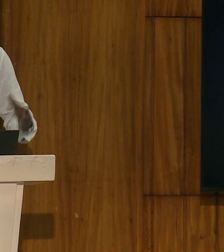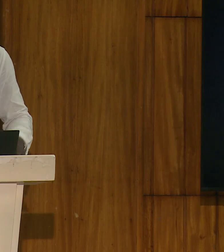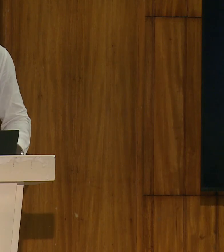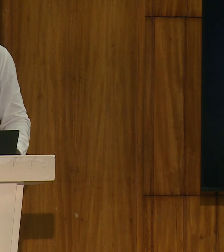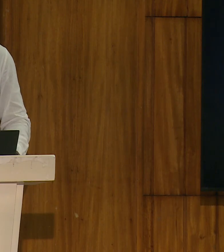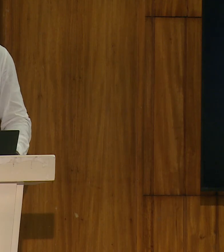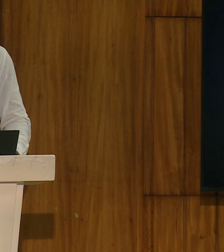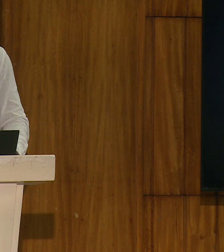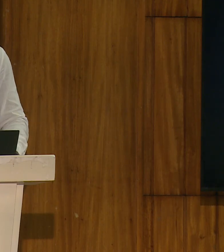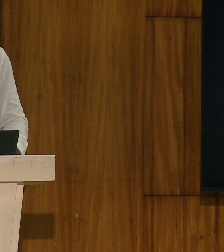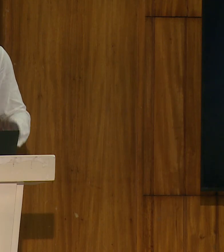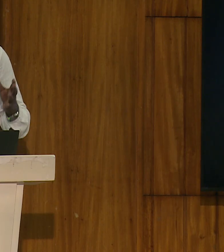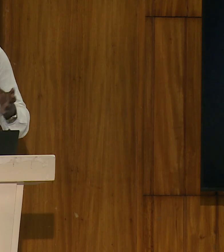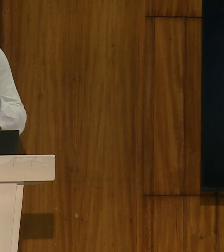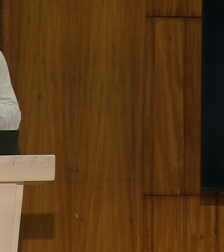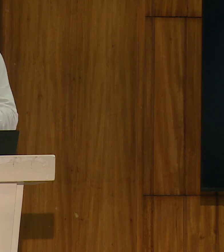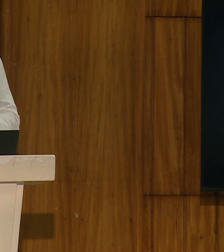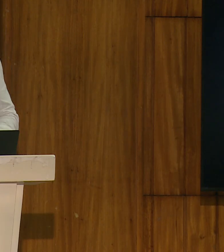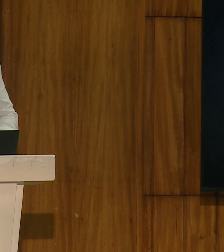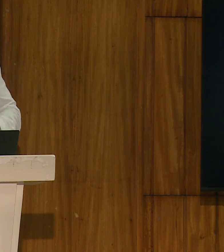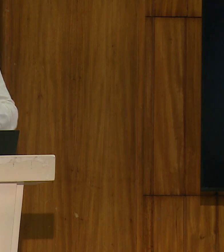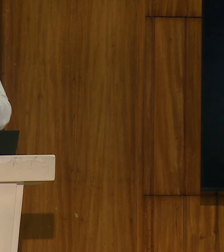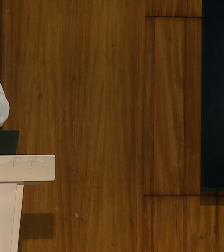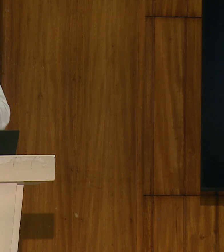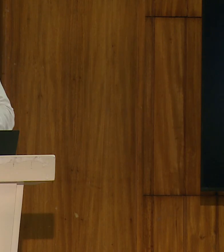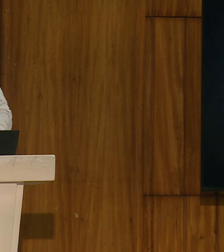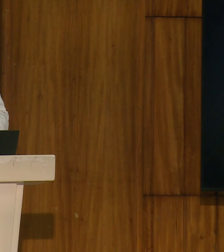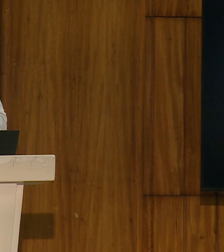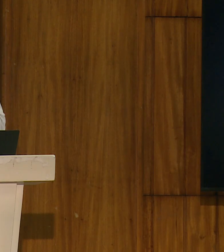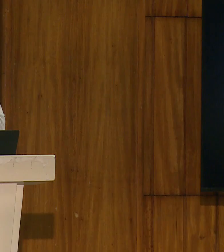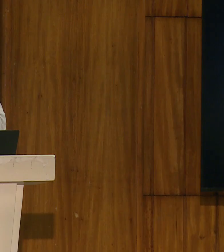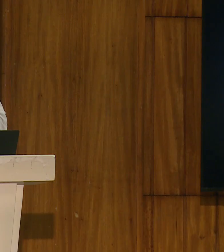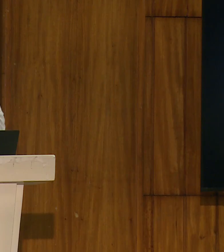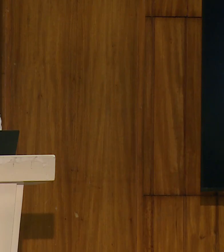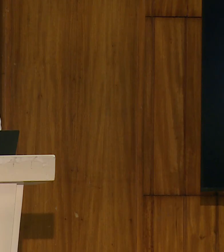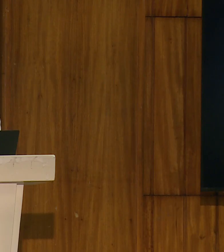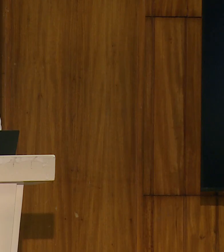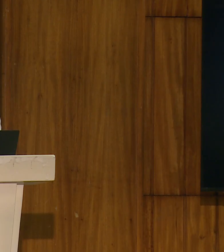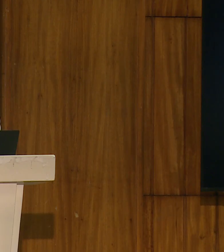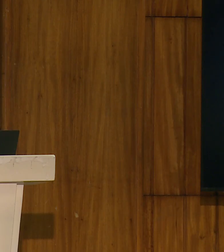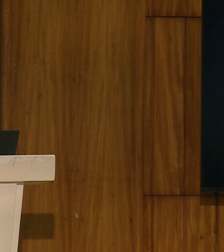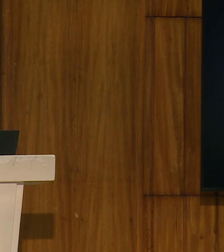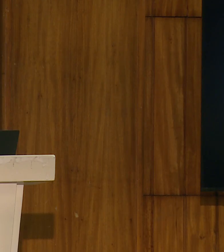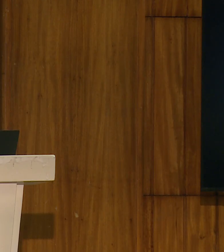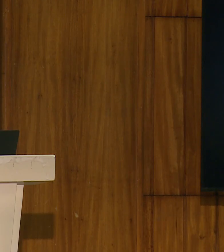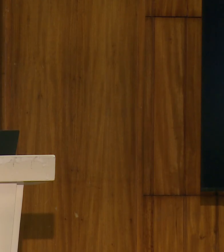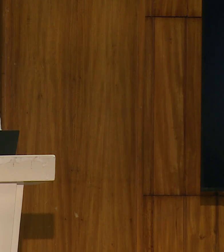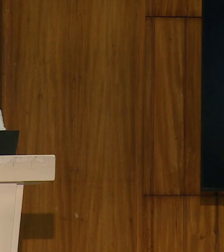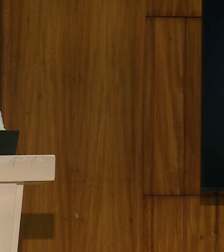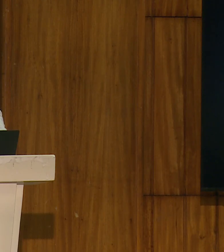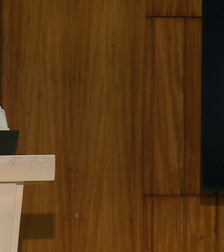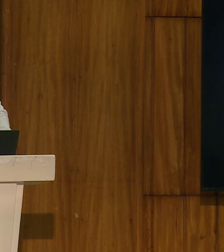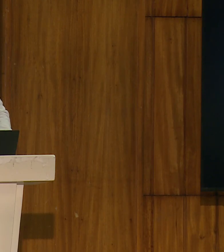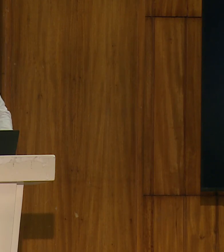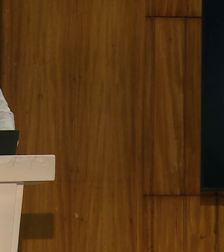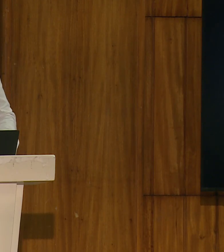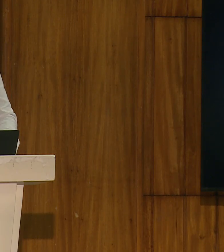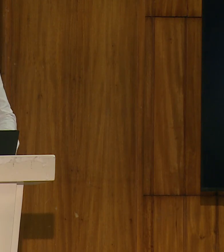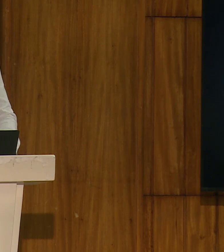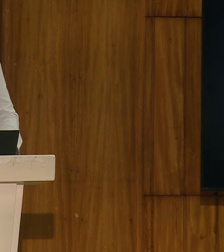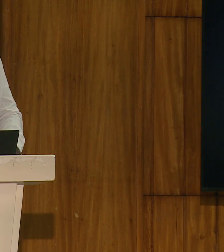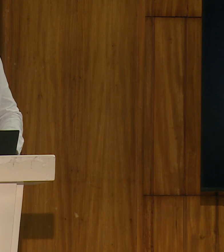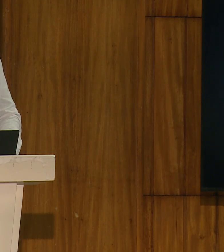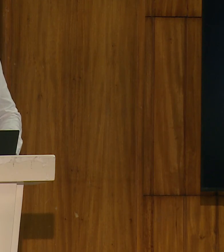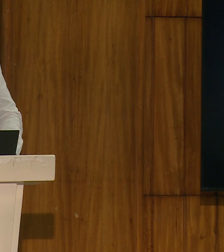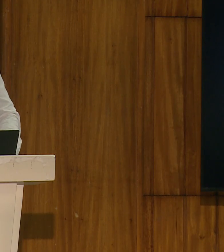También hemos trabajado con miembros jóvenes adolescentes que forman parte de las organizaciones de la sociedad civil. Hemos trabajado, por